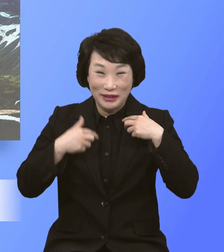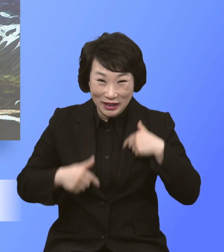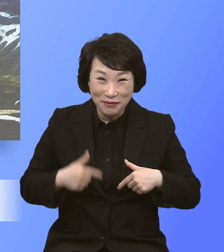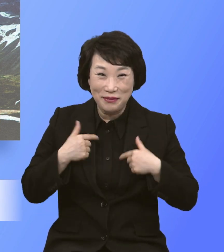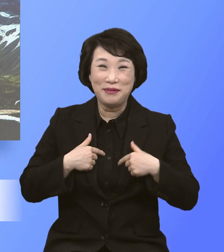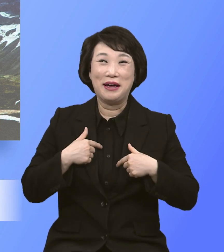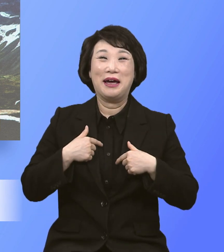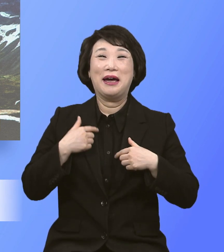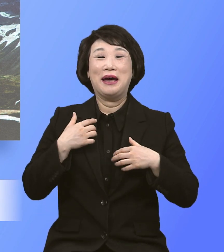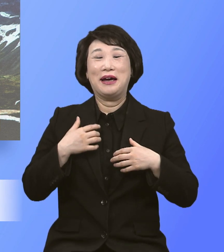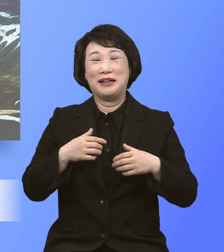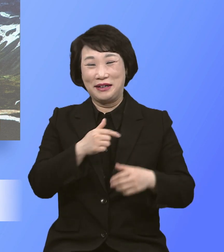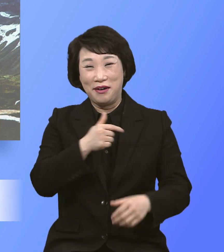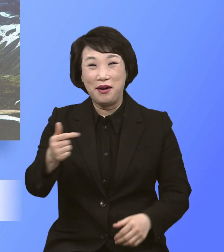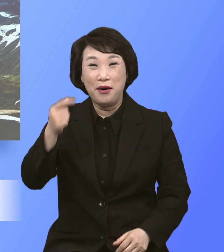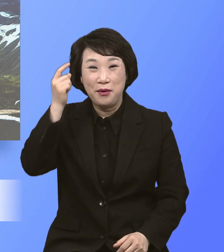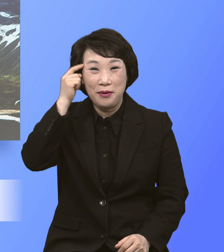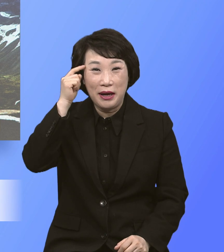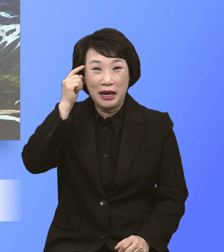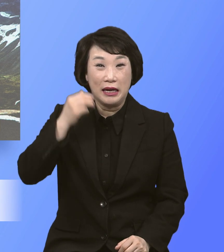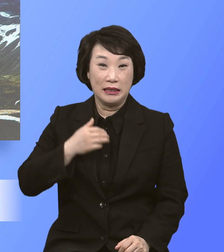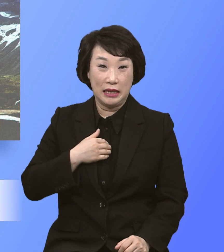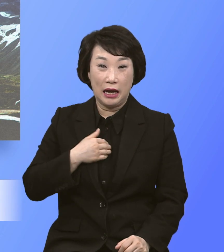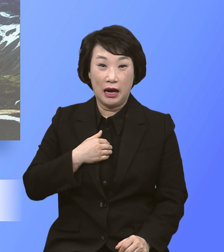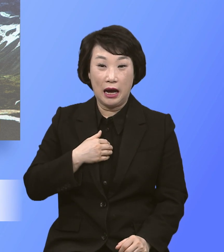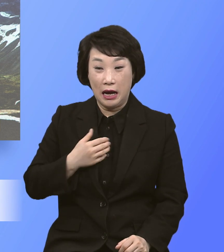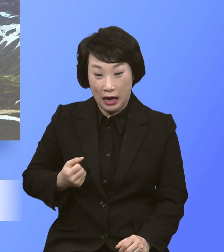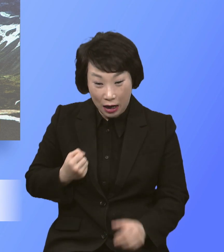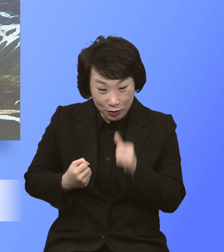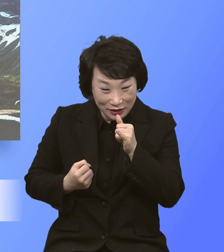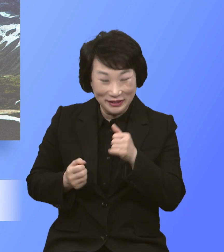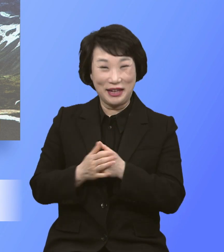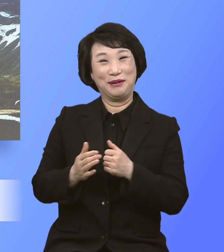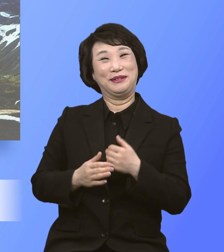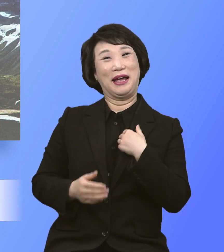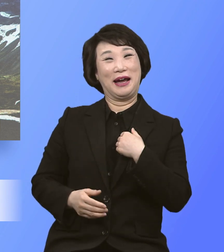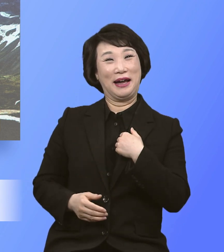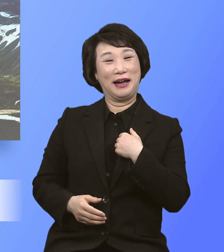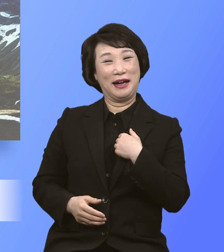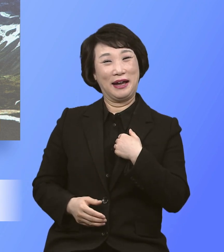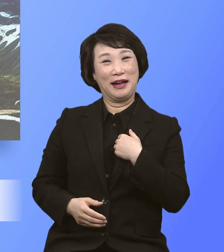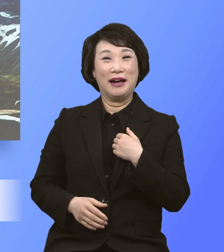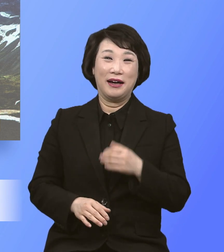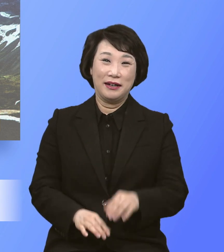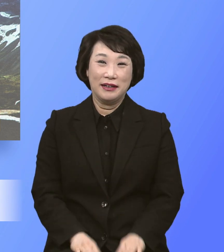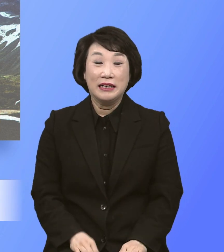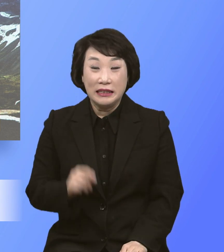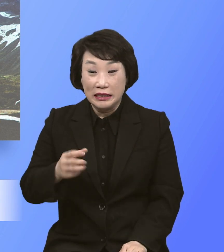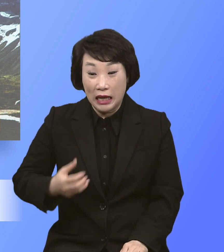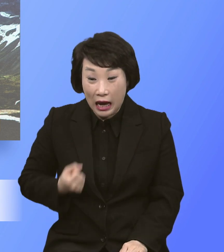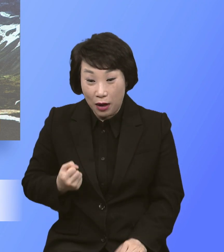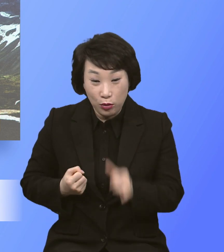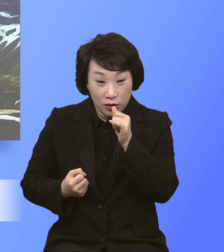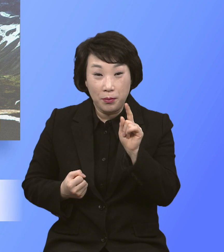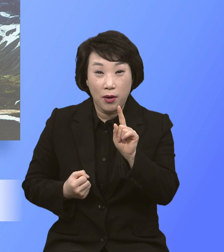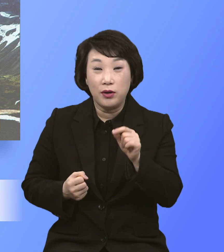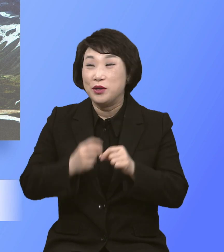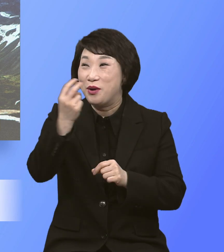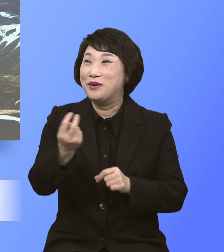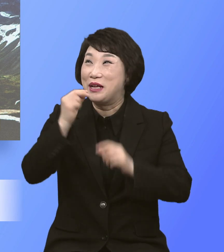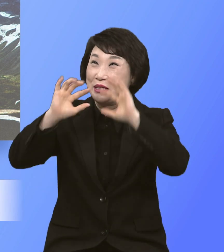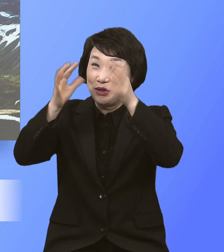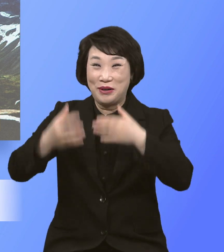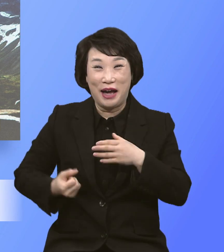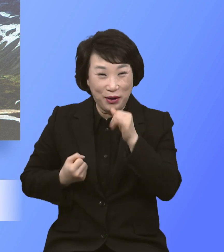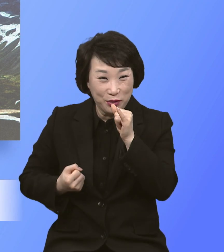재미가 넘치는 것은 내가 가진 것이 있기 때문인데, 그 가진 것은 영생과